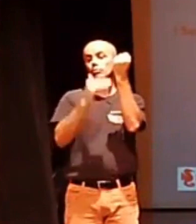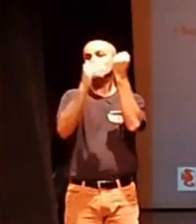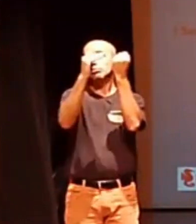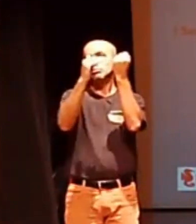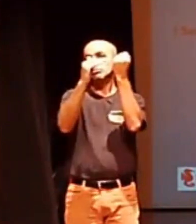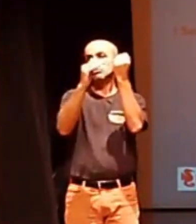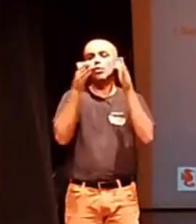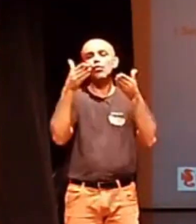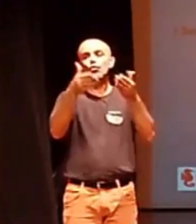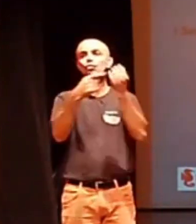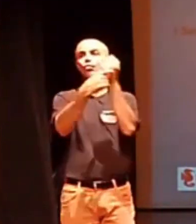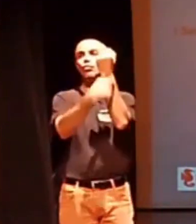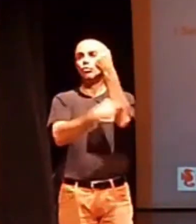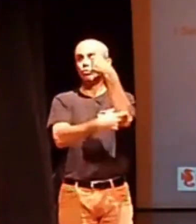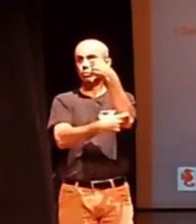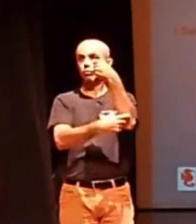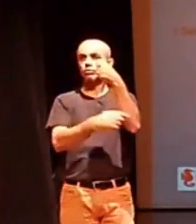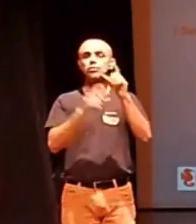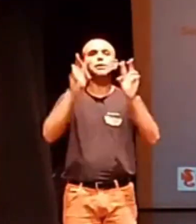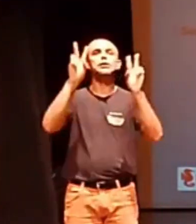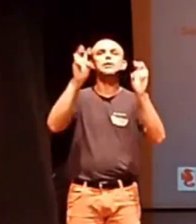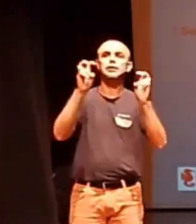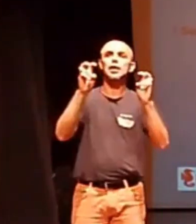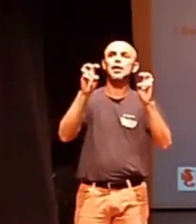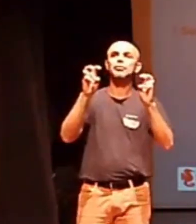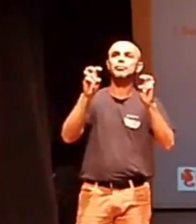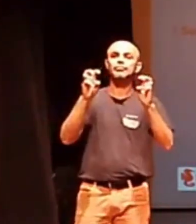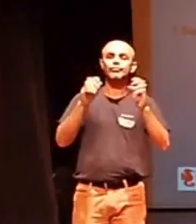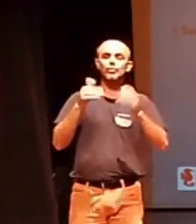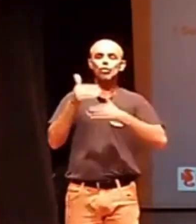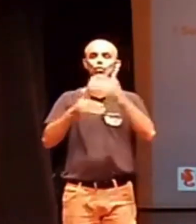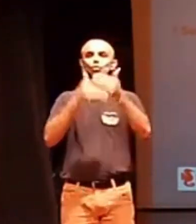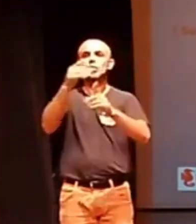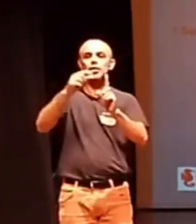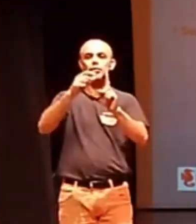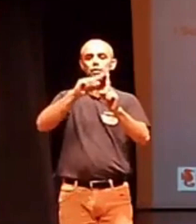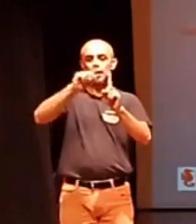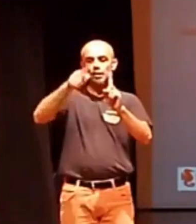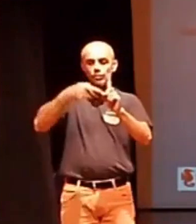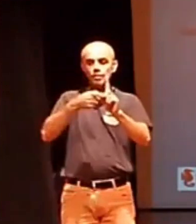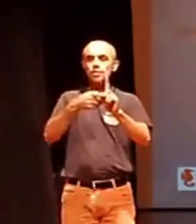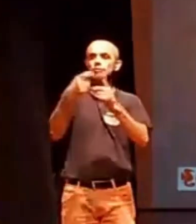a escoliose, eu vou falar um pouco da escoliose durante